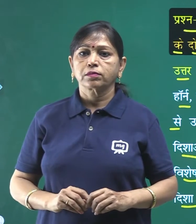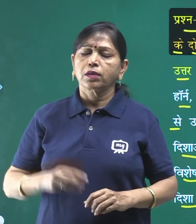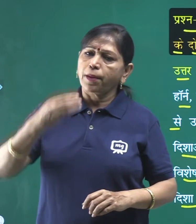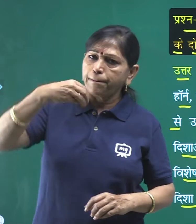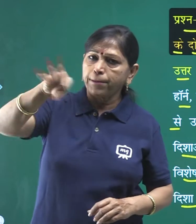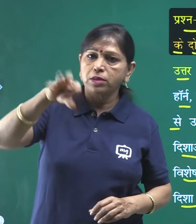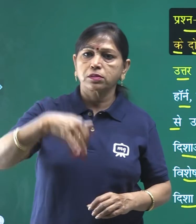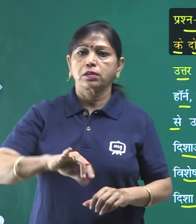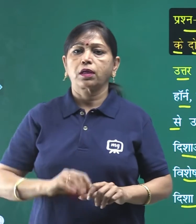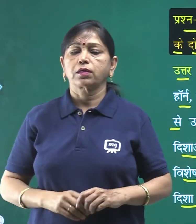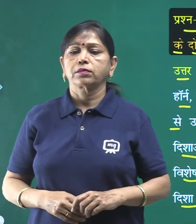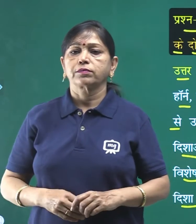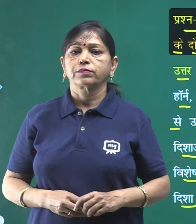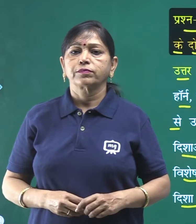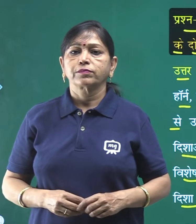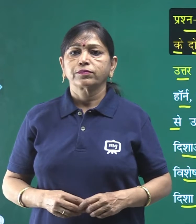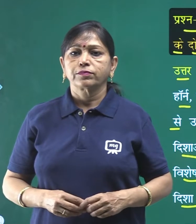भेज देता है।